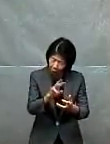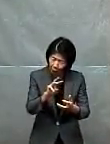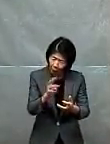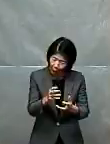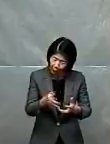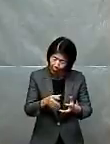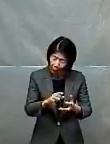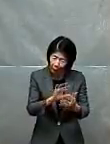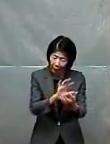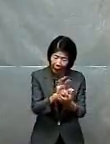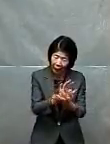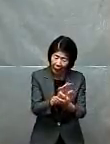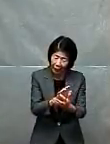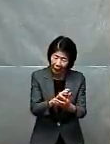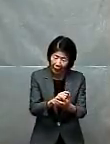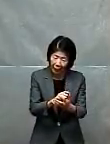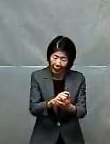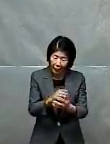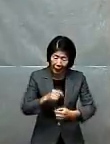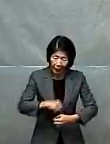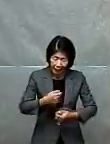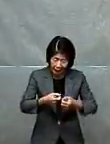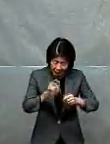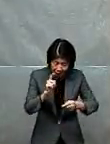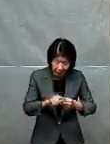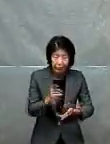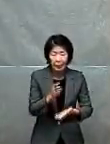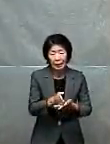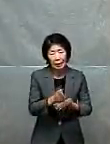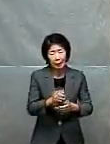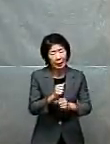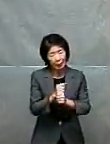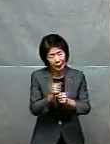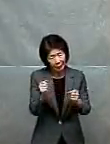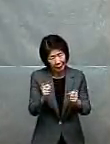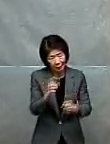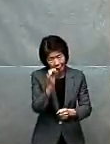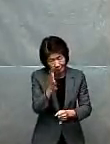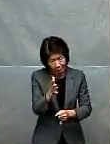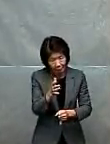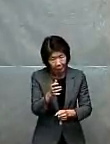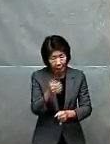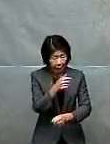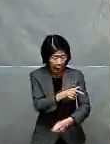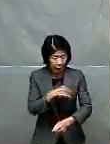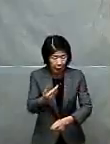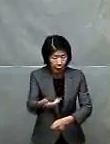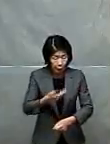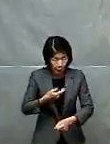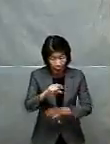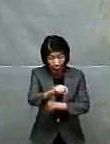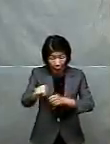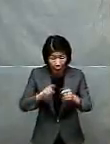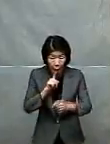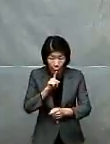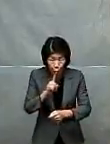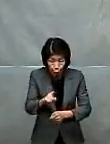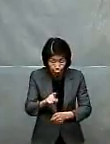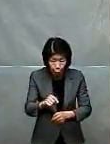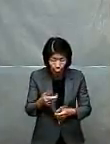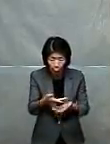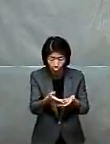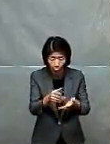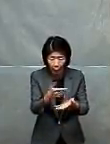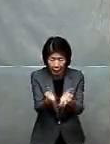両断ではちょっと説明できないものがございます、はい、 逆に言うと、はい、そういういろんな団